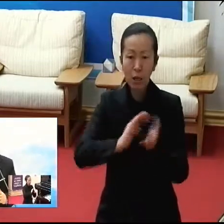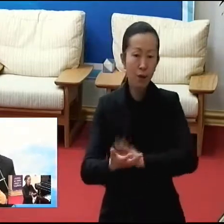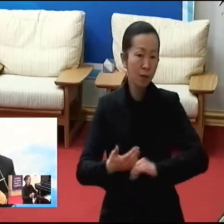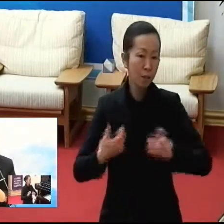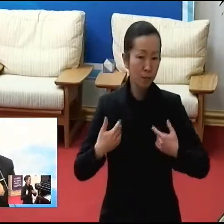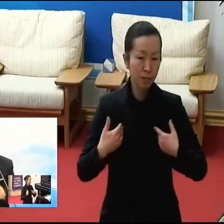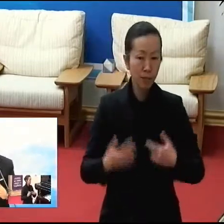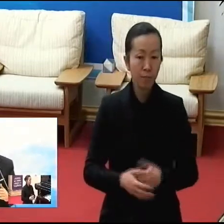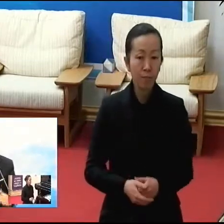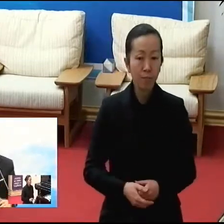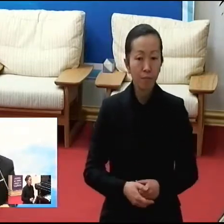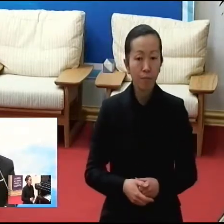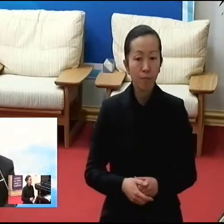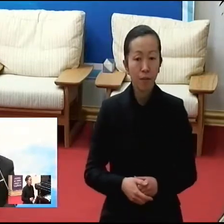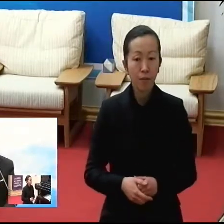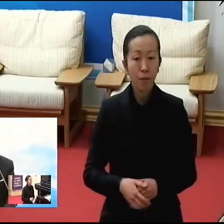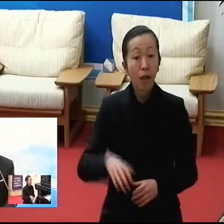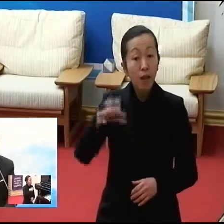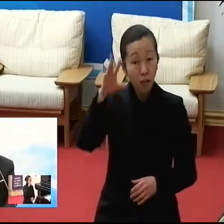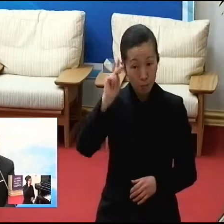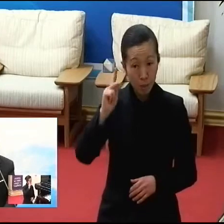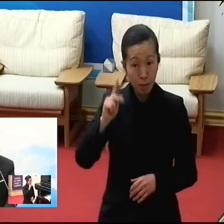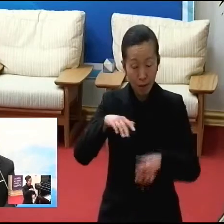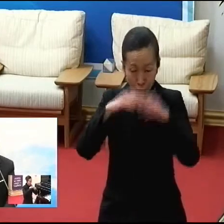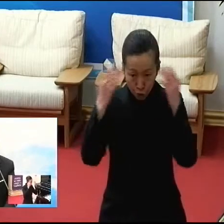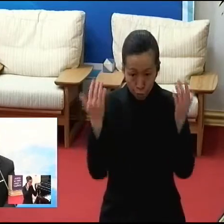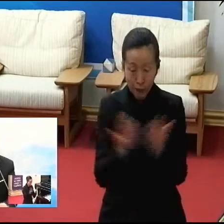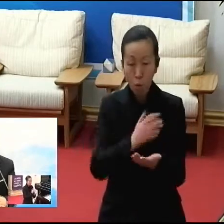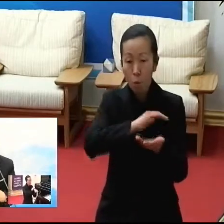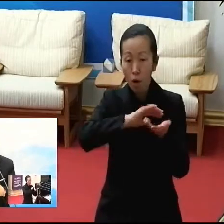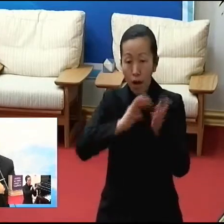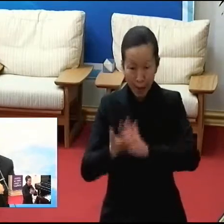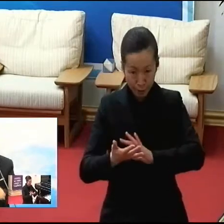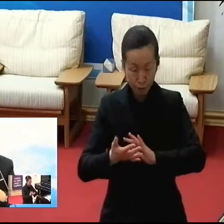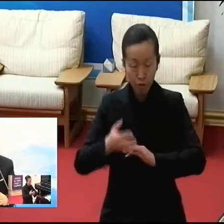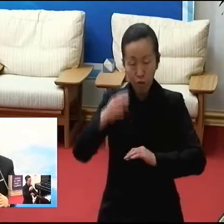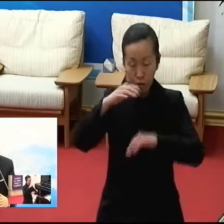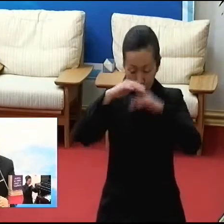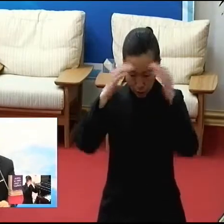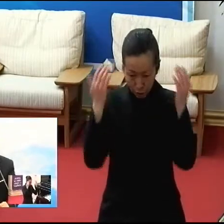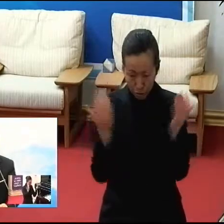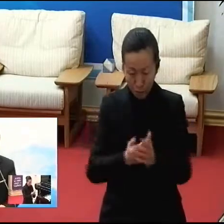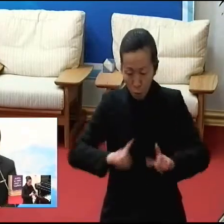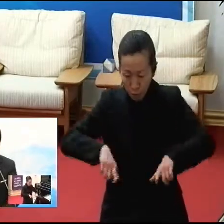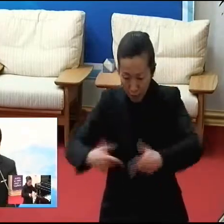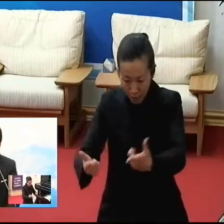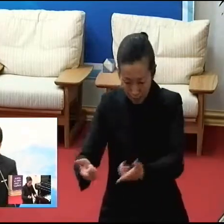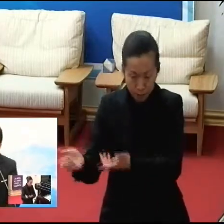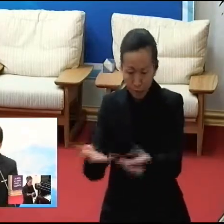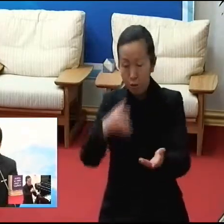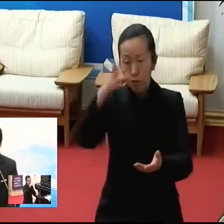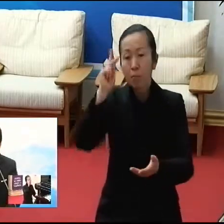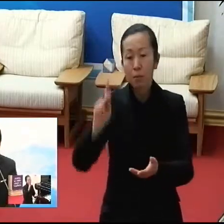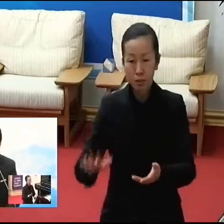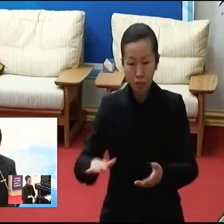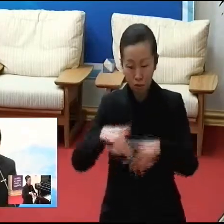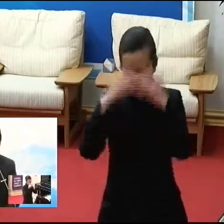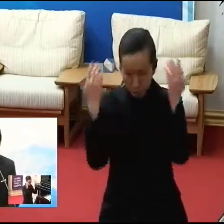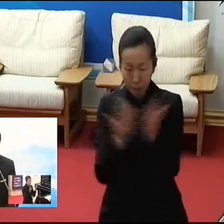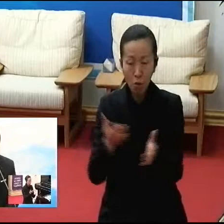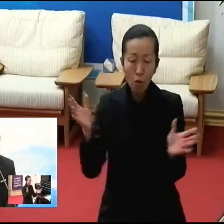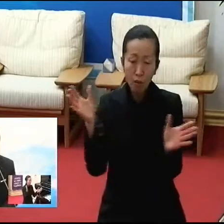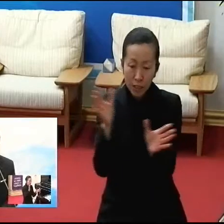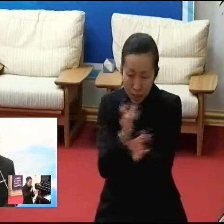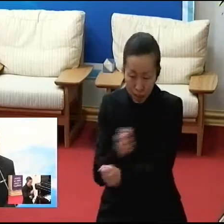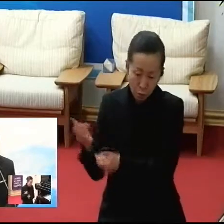。 하나님은 모든 것을 바꿀 수 있습니다. 神様は全てを変えることができ 모든 ます。 것을 치유할 수 있습니다. 全てを癒すことがで 우리의 きます。 생명을 연장할